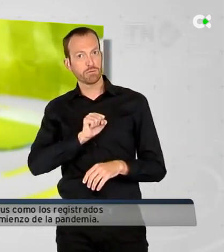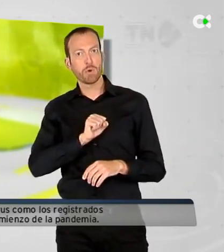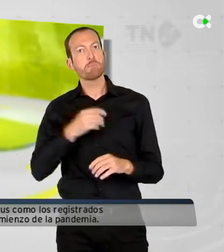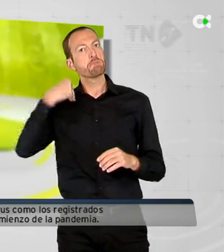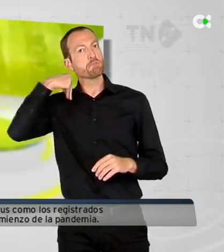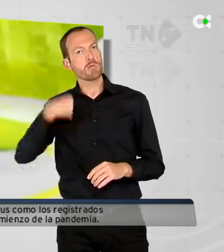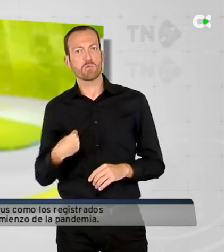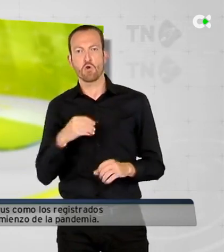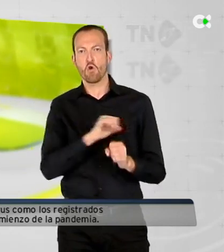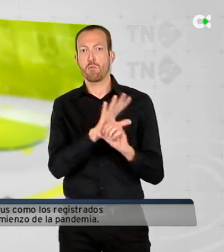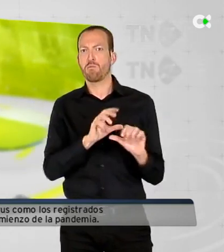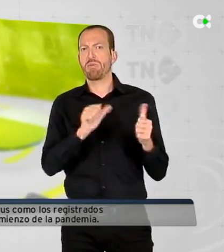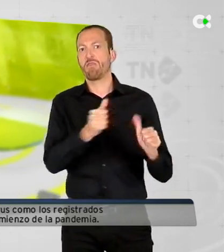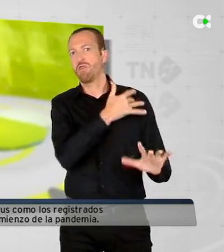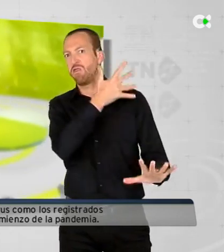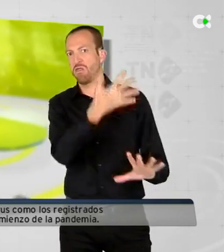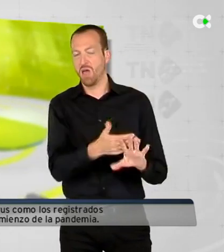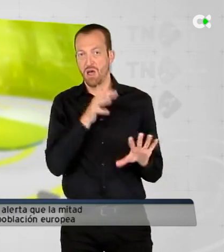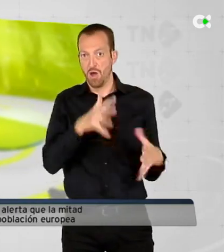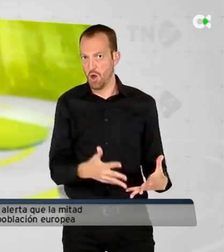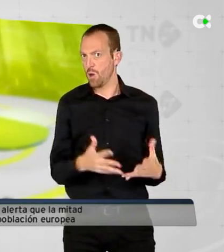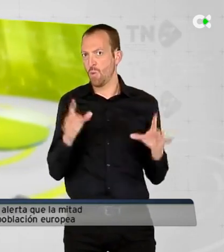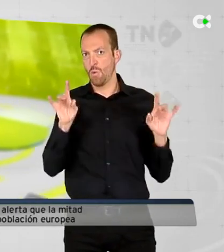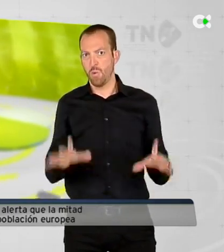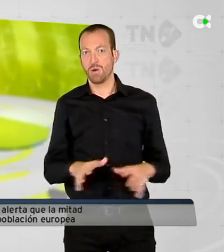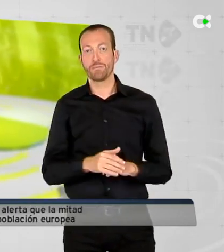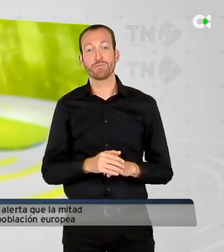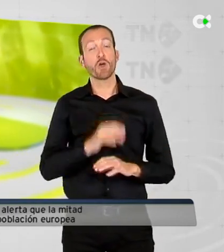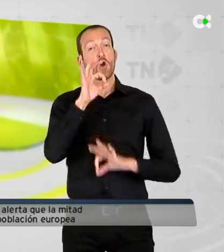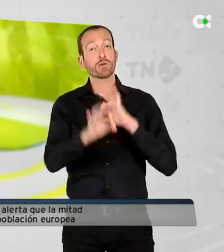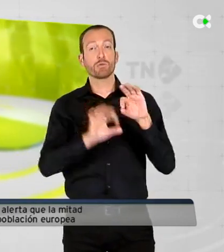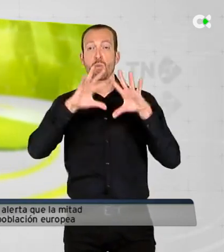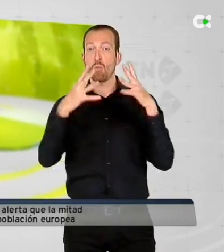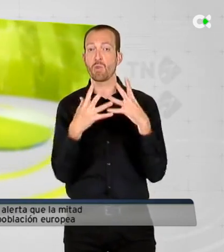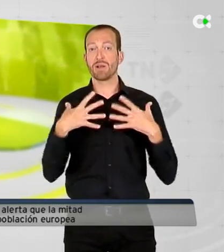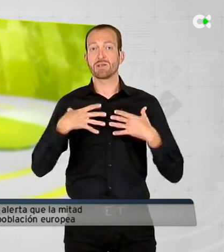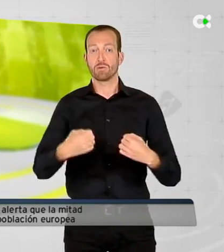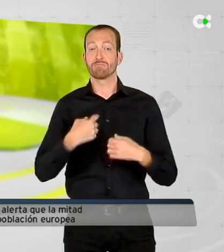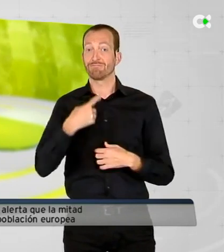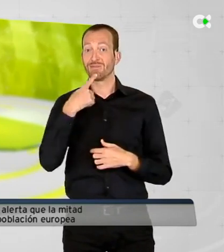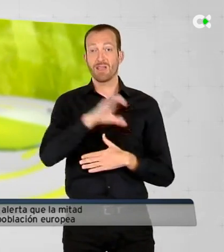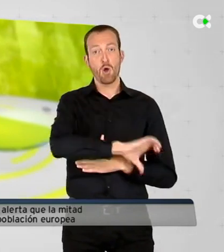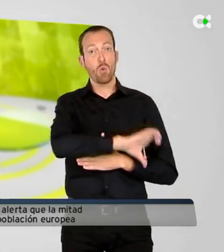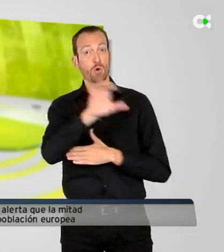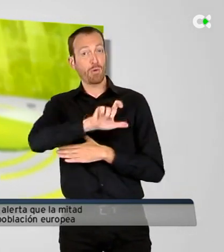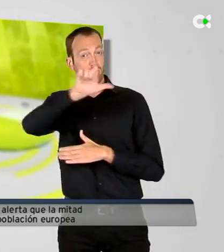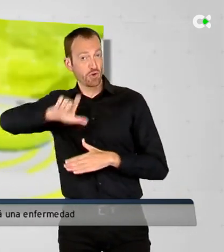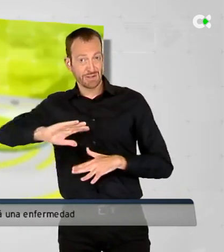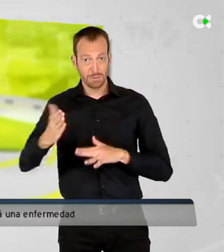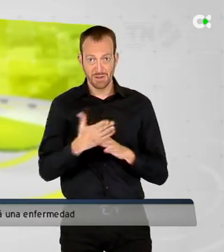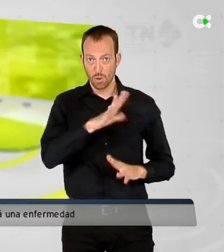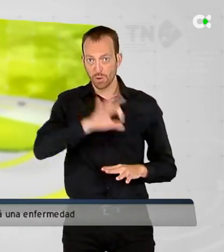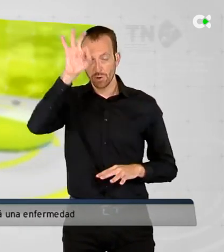los registrados desde el comienzo de la pandemia. La Organización Mundial de la Salud alerta que la mitad de la población europea sufrirá esta